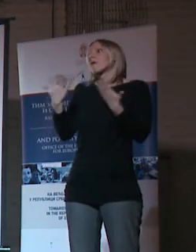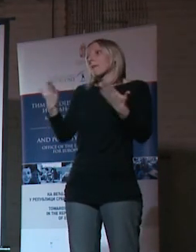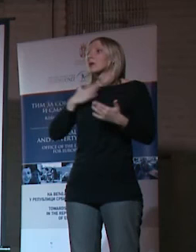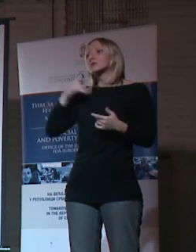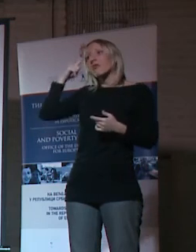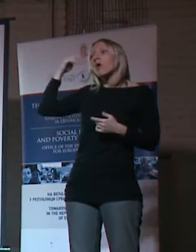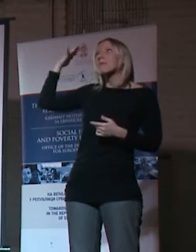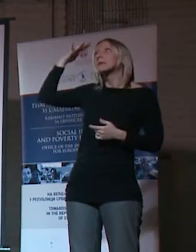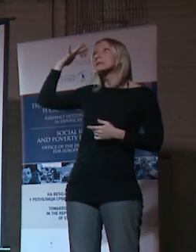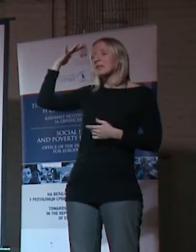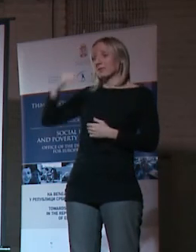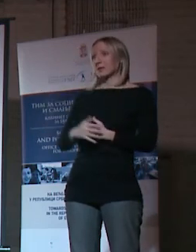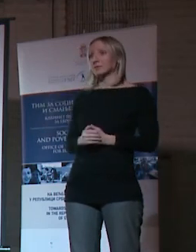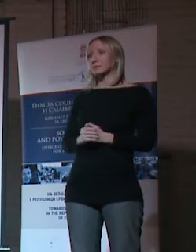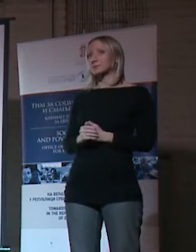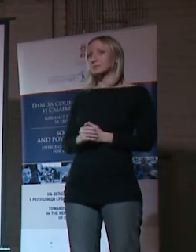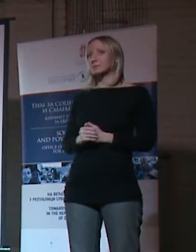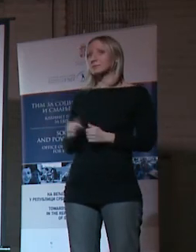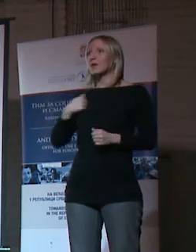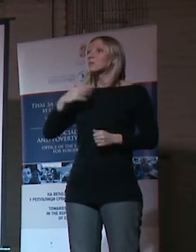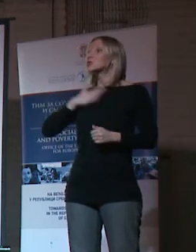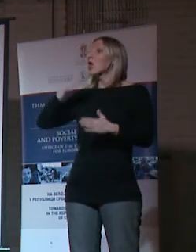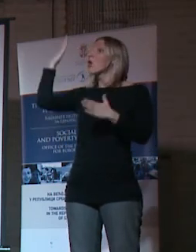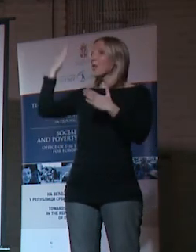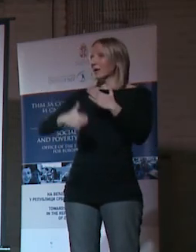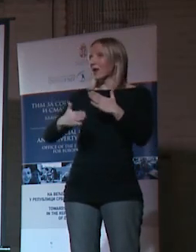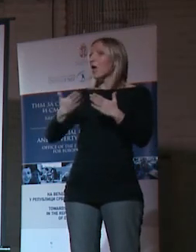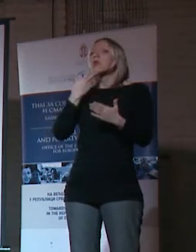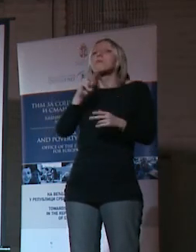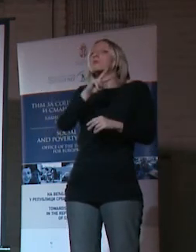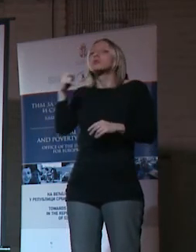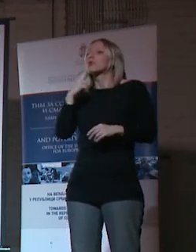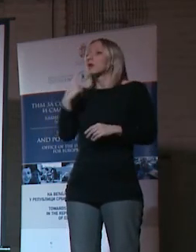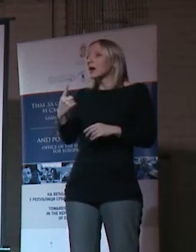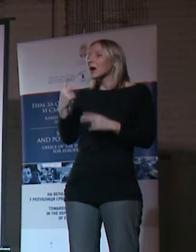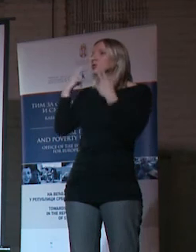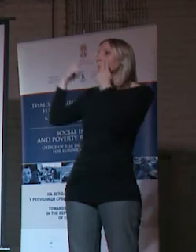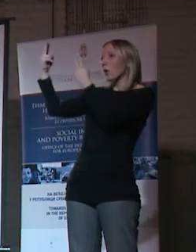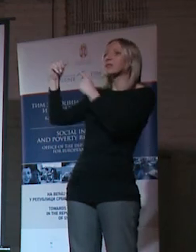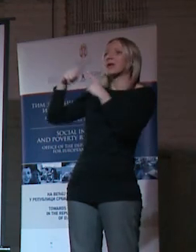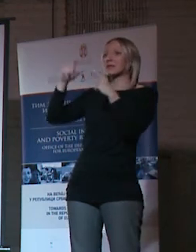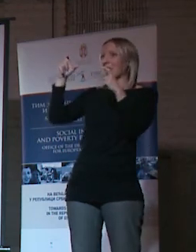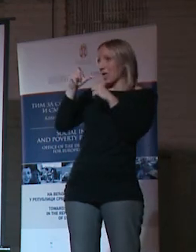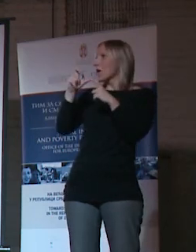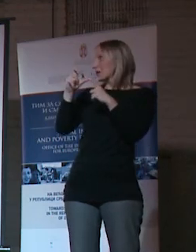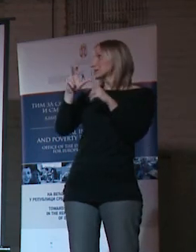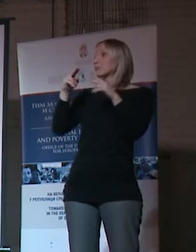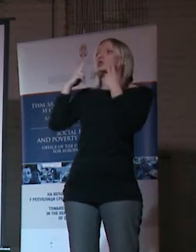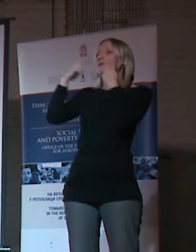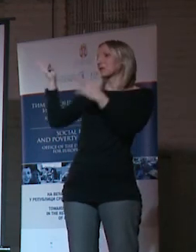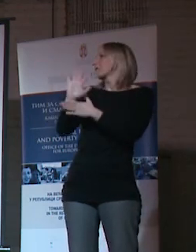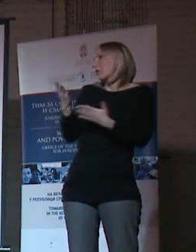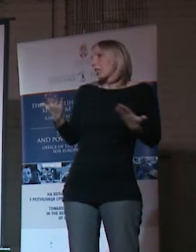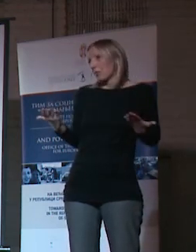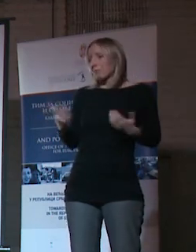mislima. Želeo bih, evo na kraju, nemam šta drugo da kažem, pogledajte na RTS-u svakog mjeseca, dakle ide po jedan film, na